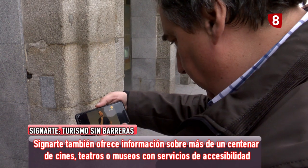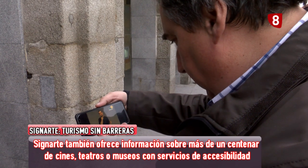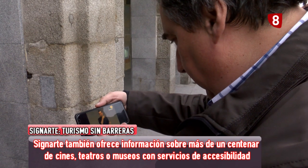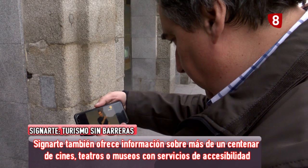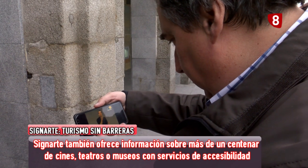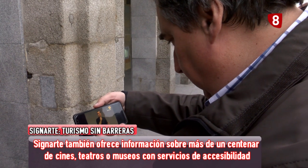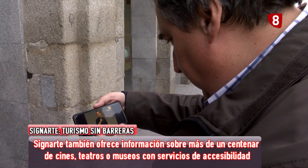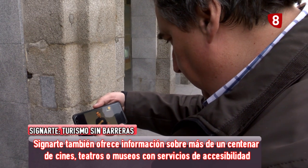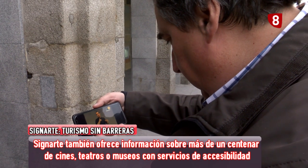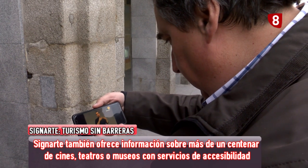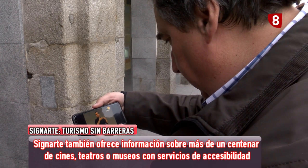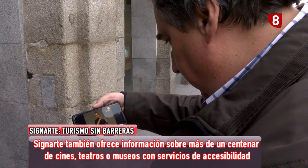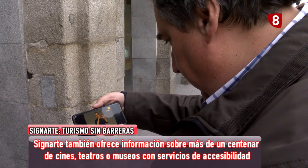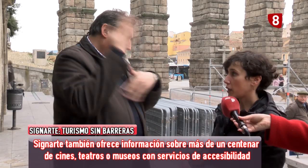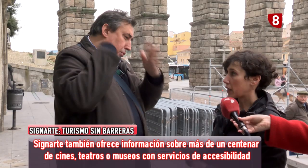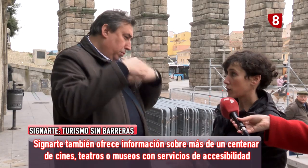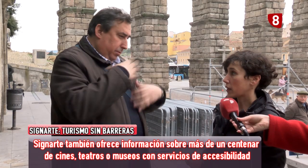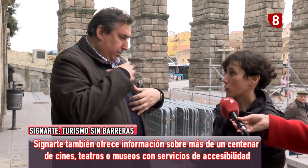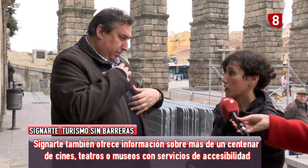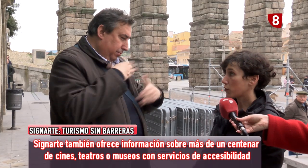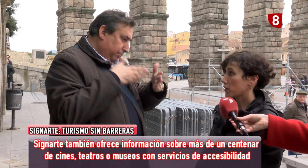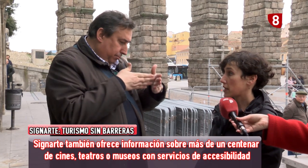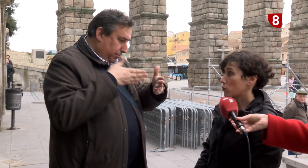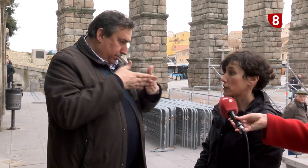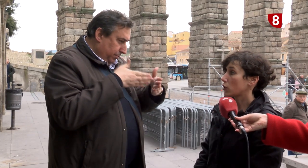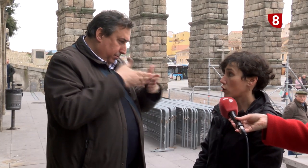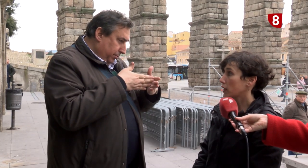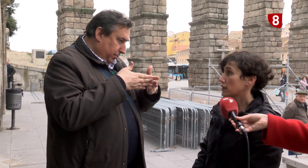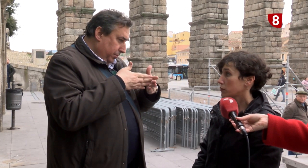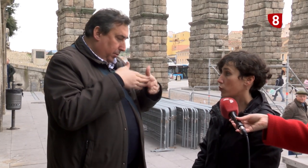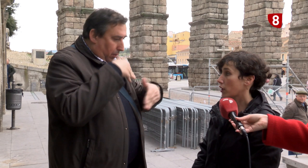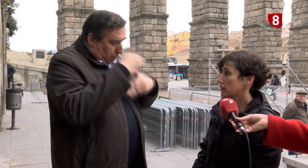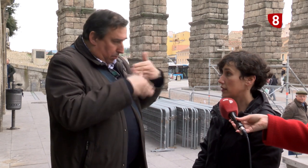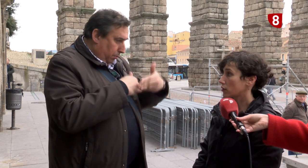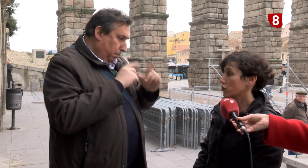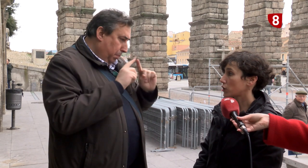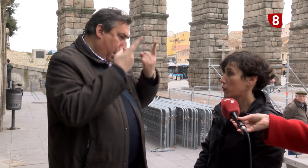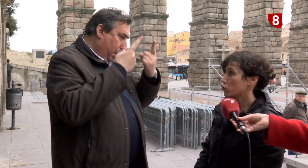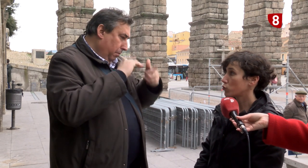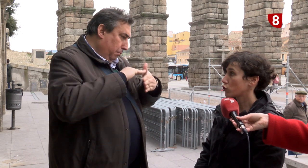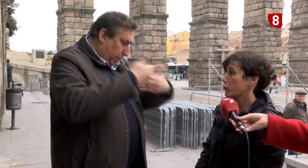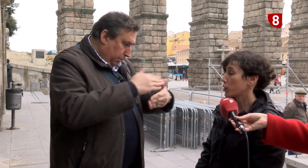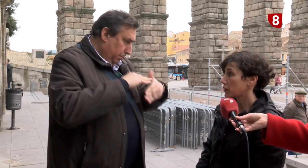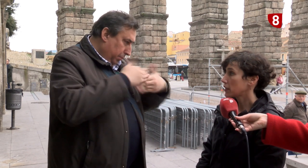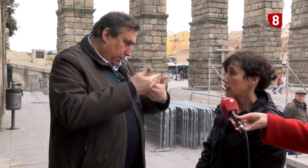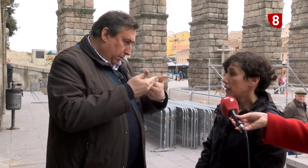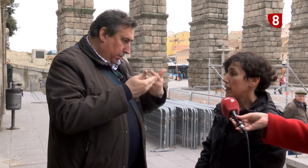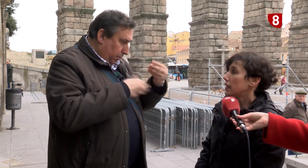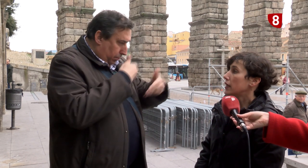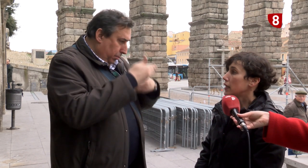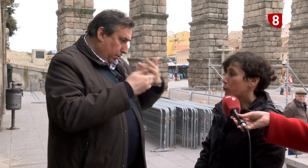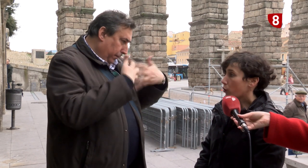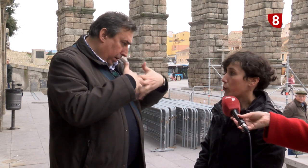hace poco que se ha empezado a eliminar las barreras de comunicación gracias a las nuevas tecnologías porque antes sí que nos encontrábamos con muchos problemas